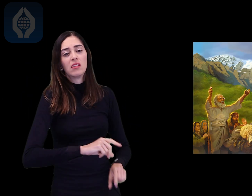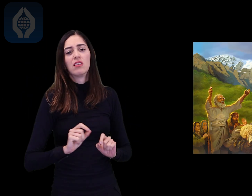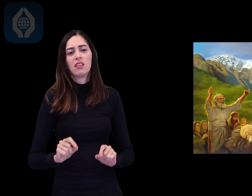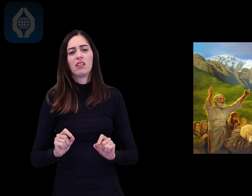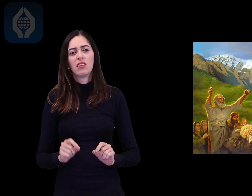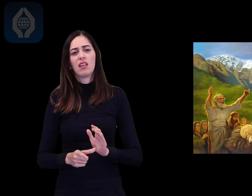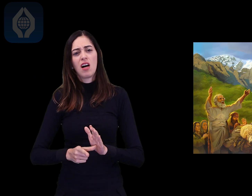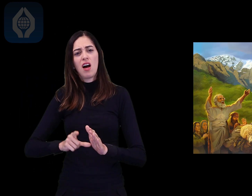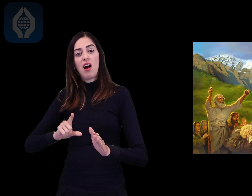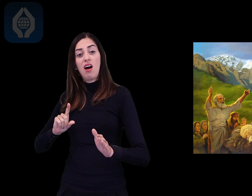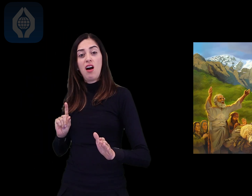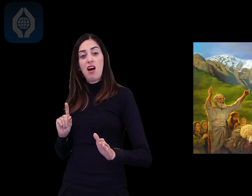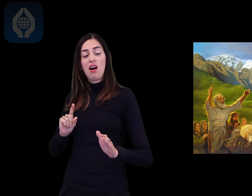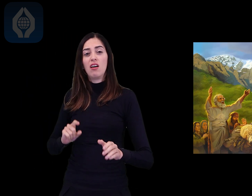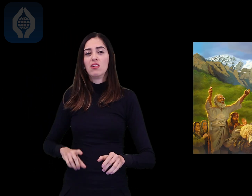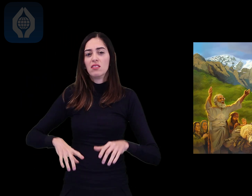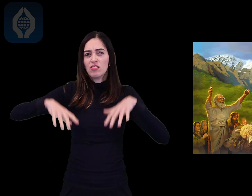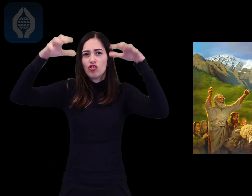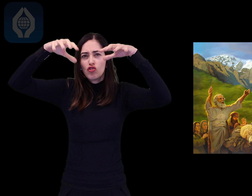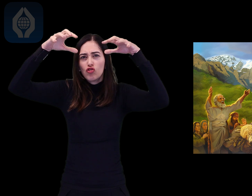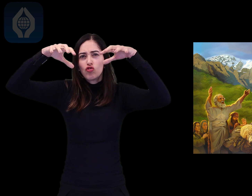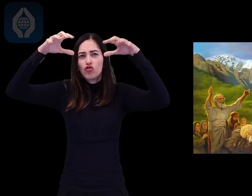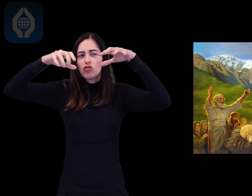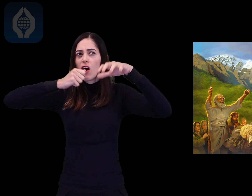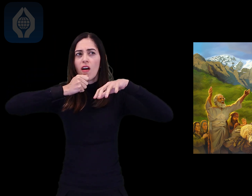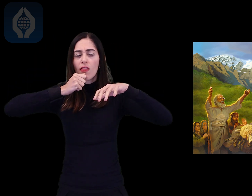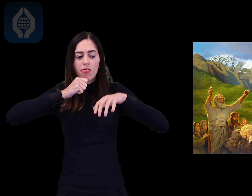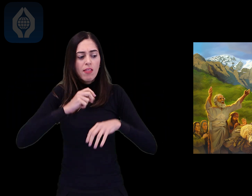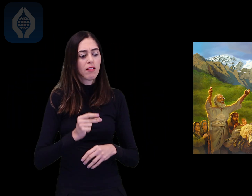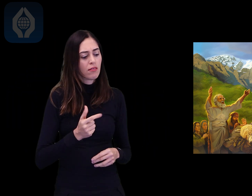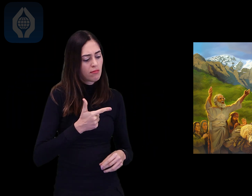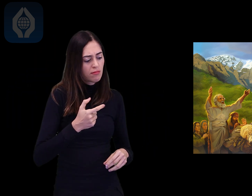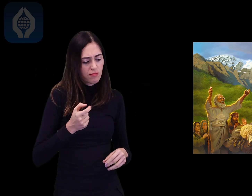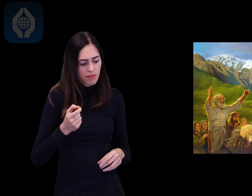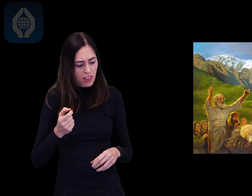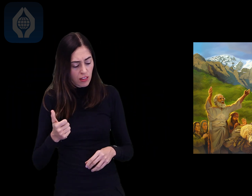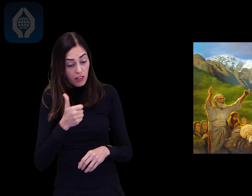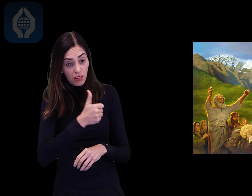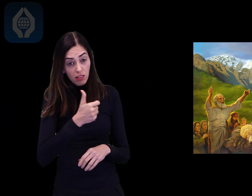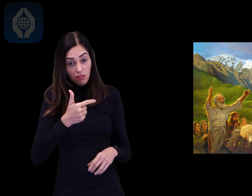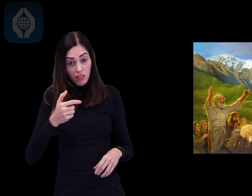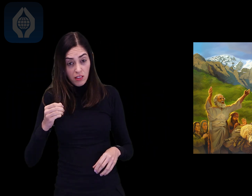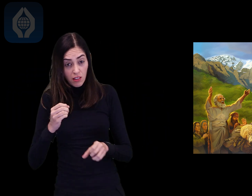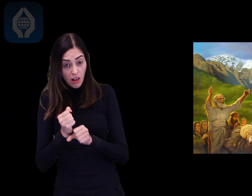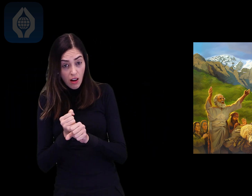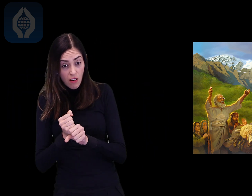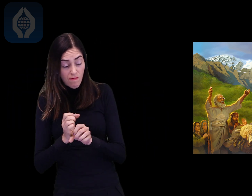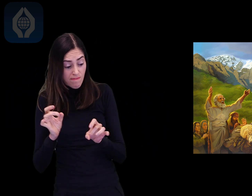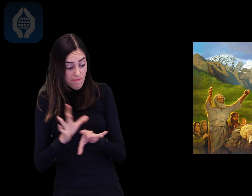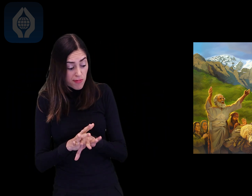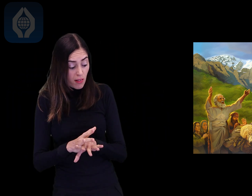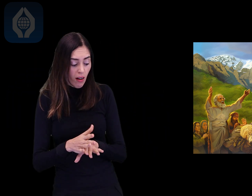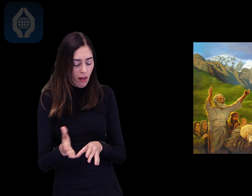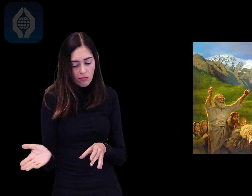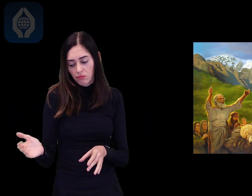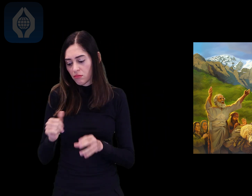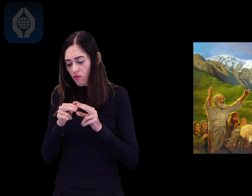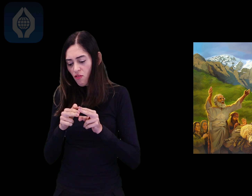chover, Deus disse a Noé que levasse sua família e os animais escolhidos para dentro da arca, já construída. Noé acreditava